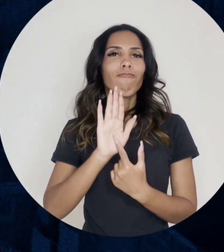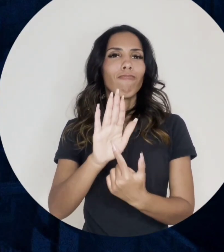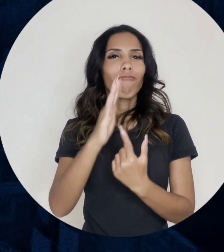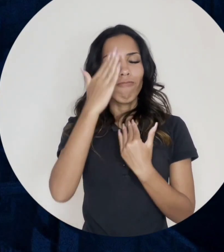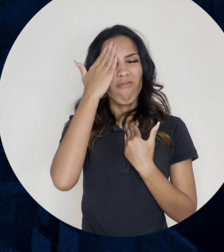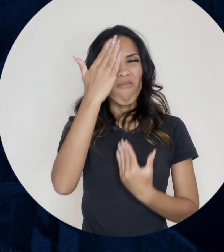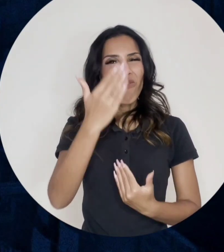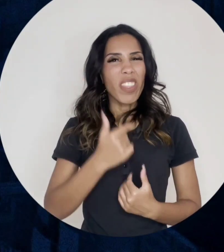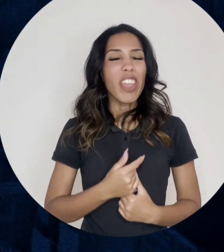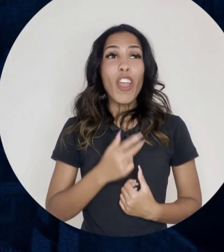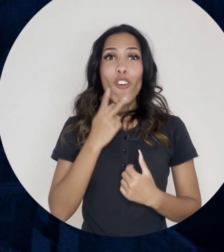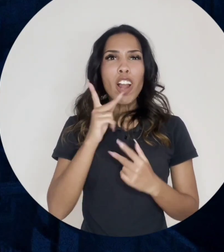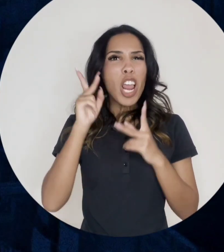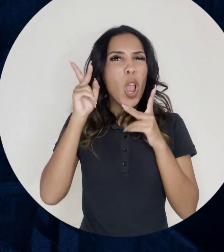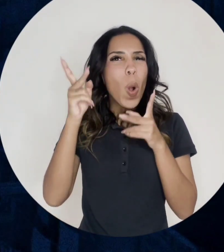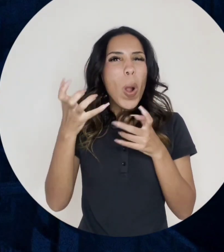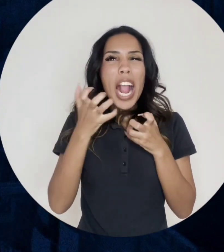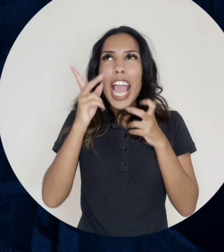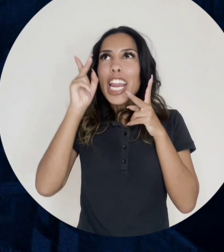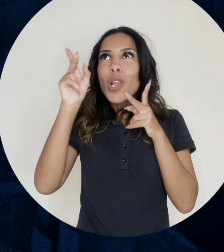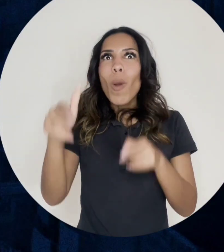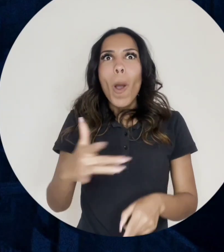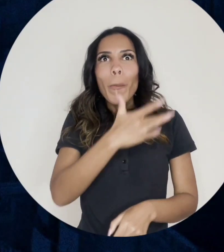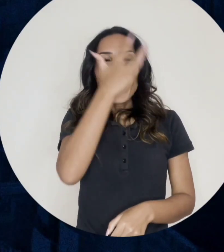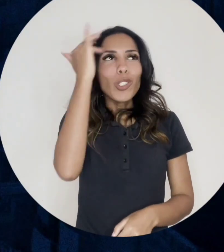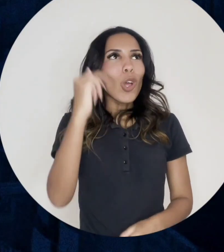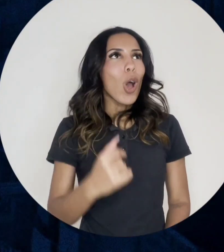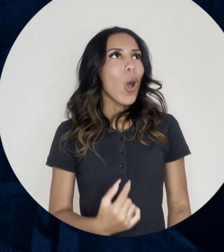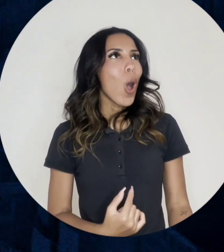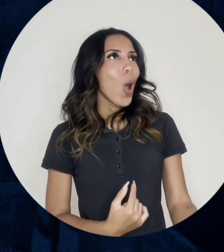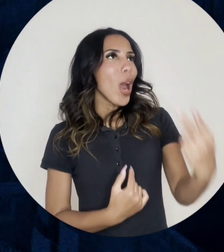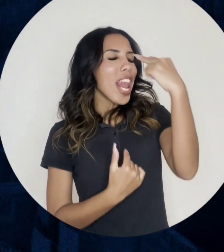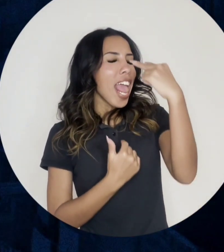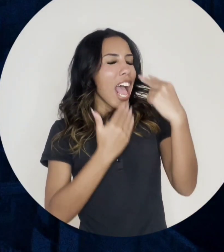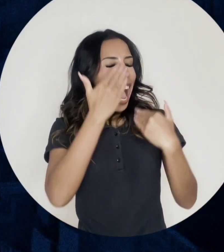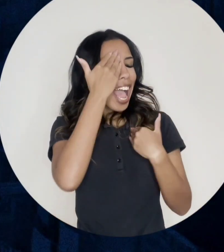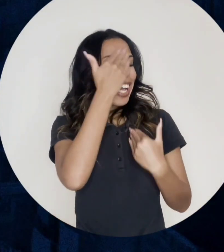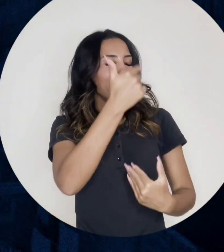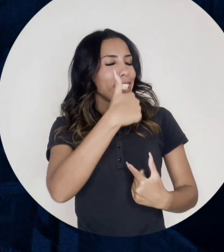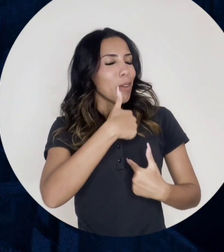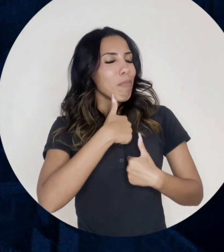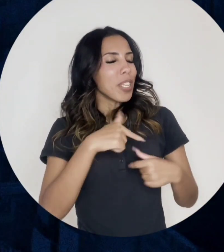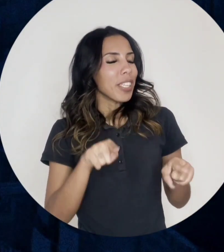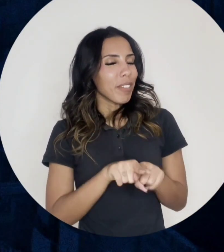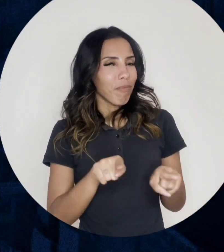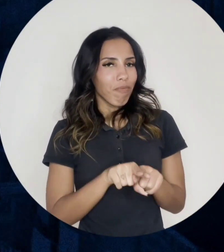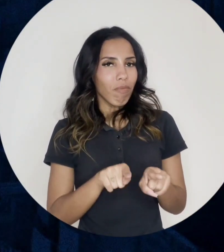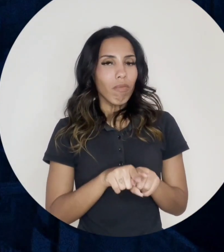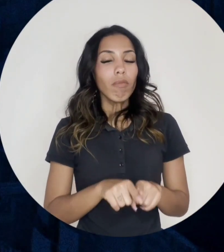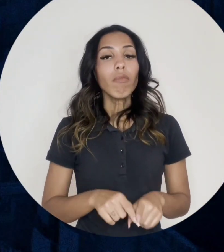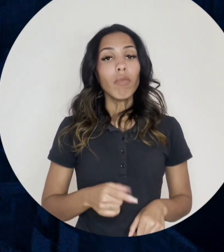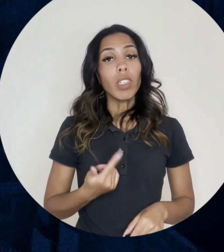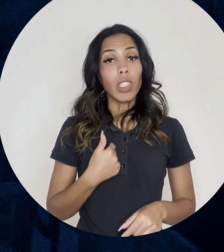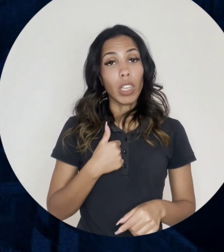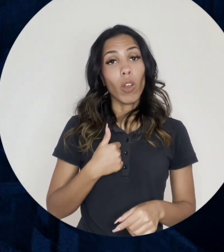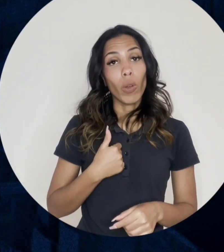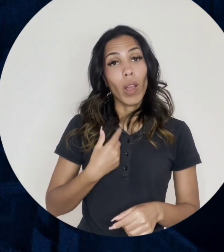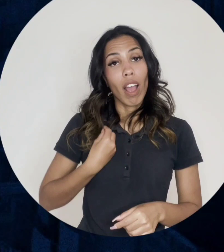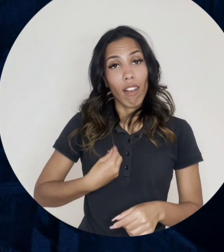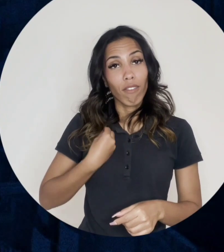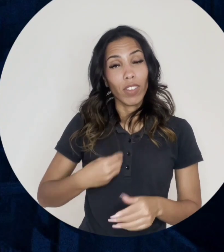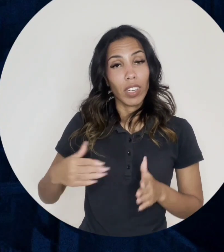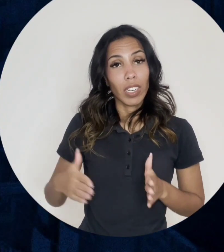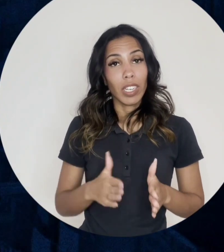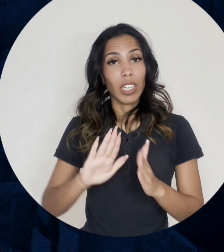quero ser admirada igual elas, entendeu? Mas a vida me levou a uma escola, que graças a Deus